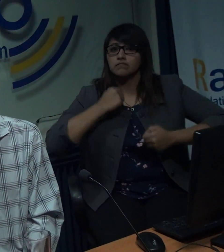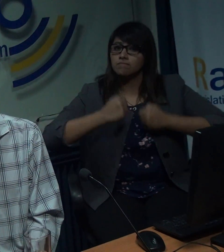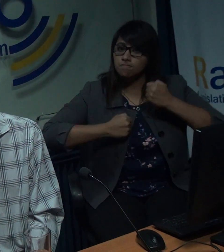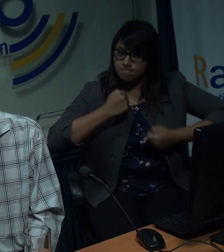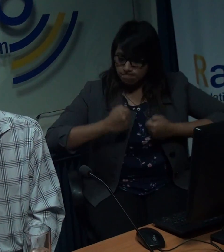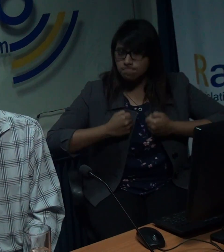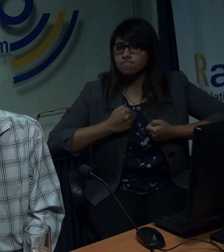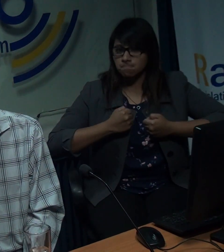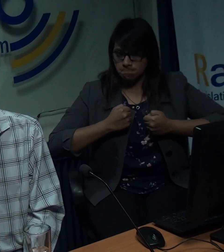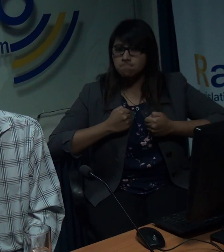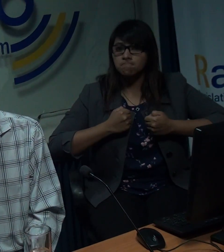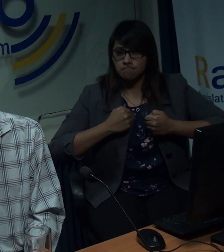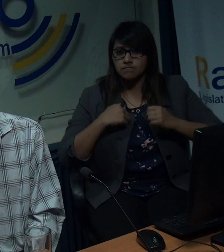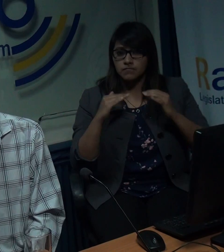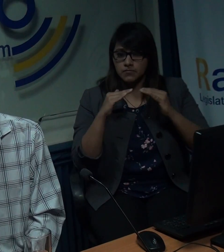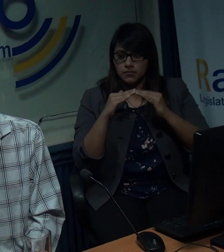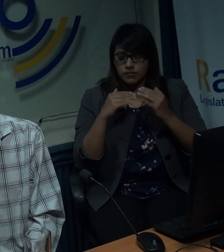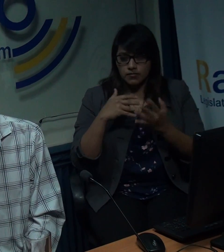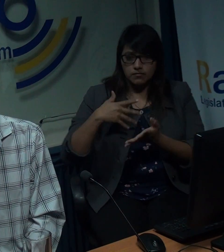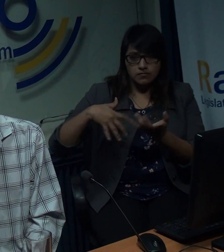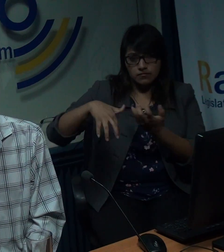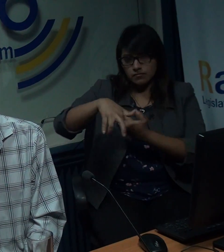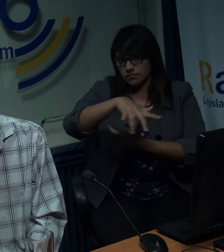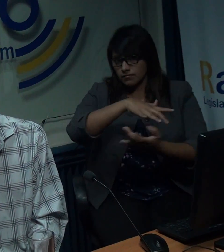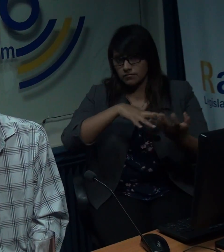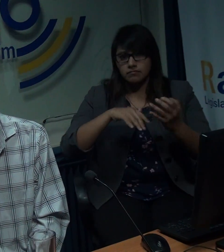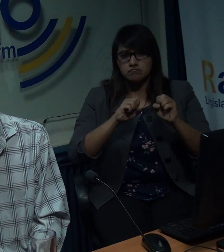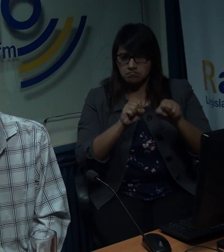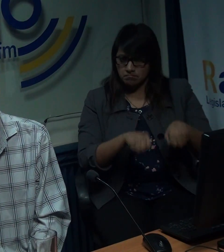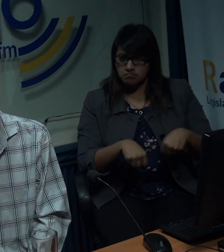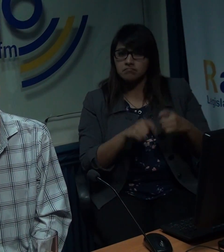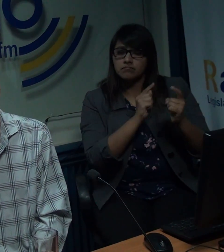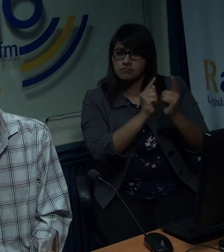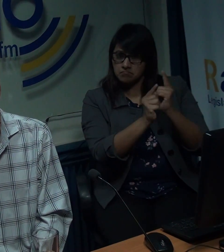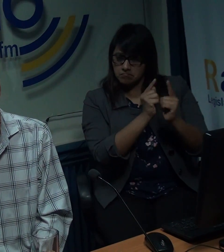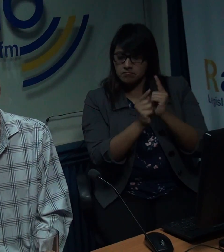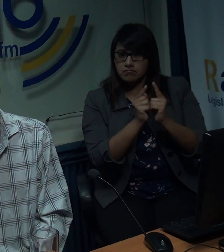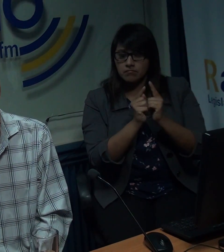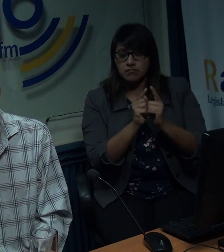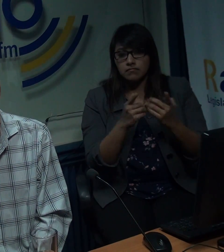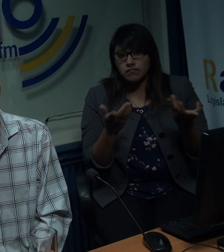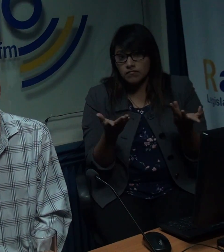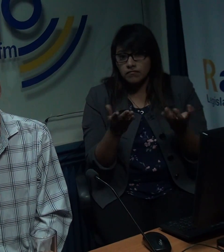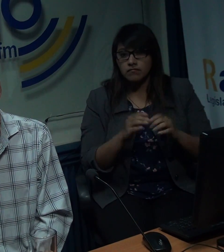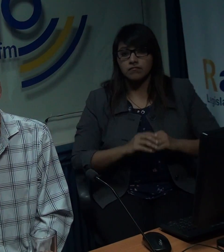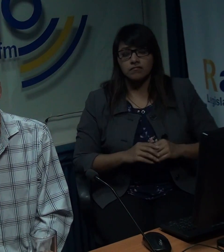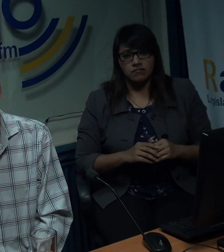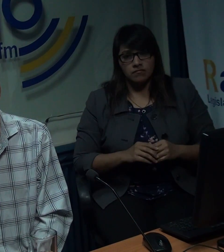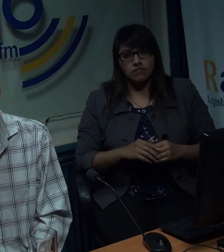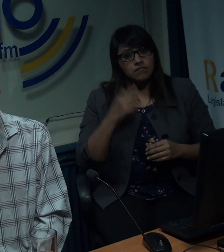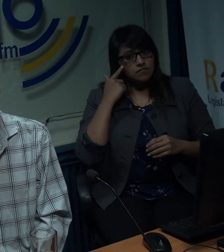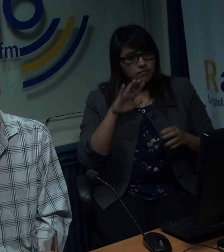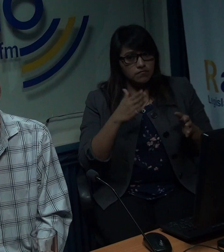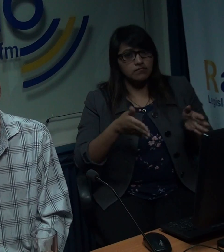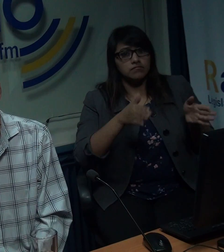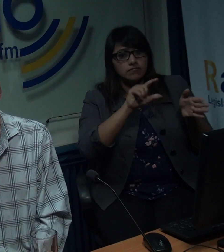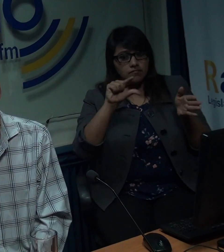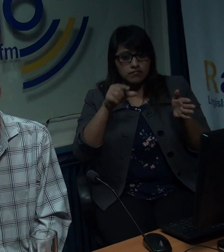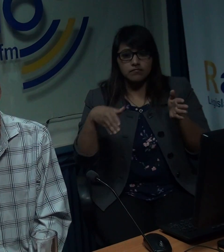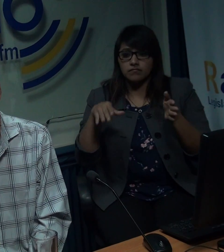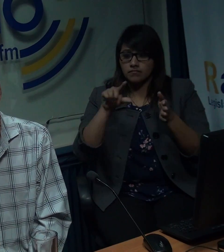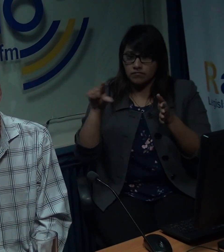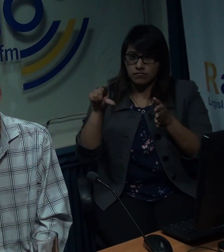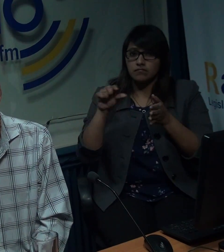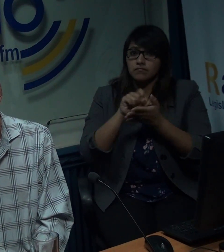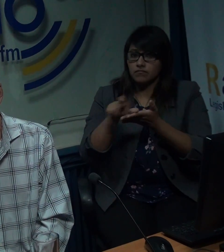y la interrelación social. De ahí depende también del trabajo que se haga en las instituciones educativas,